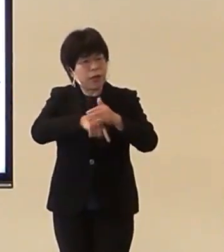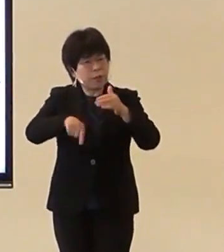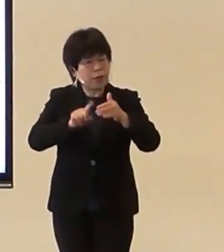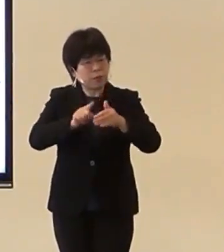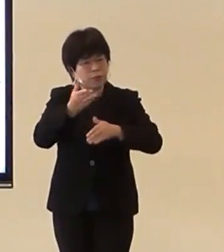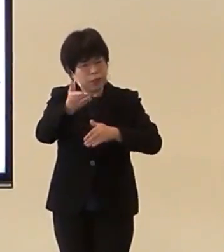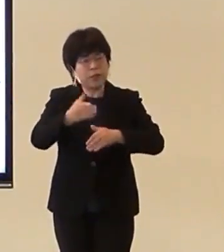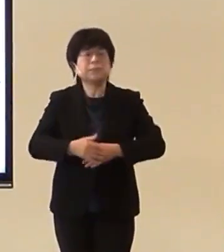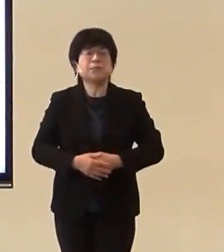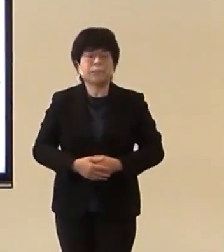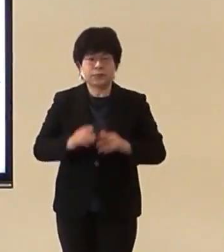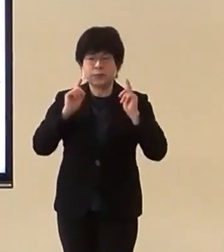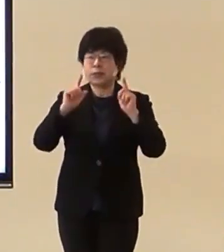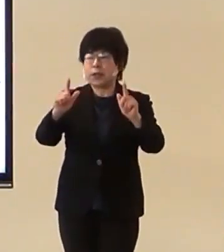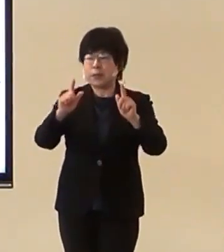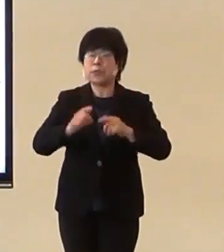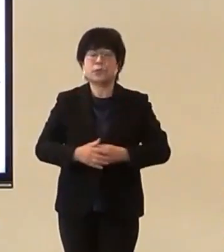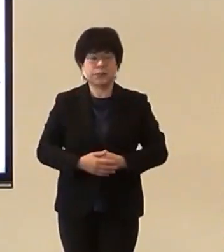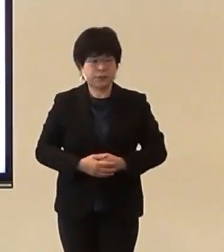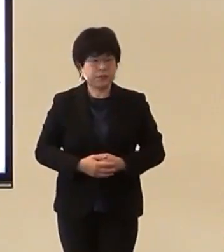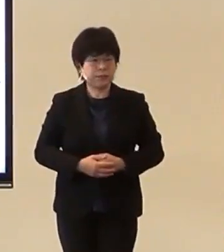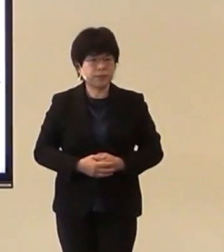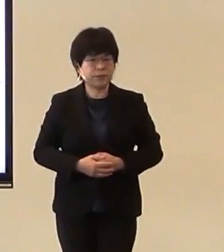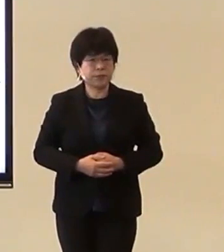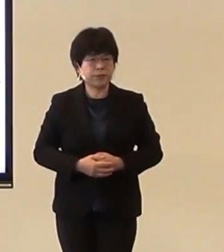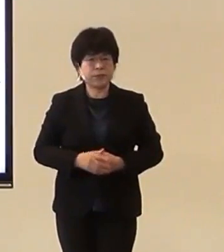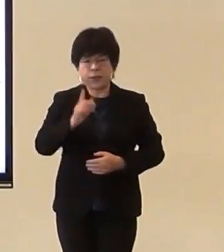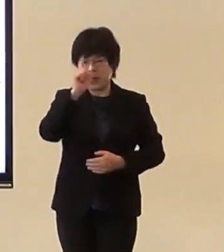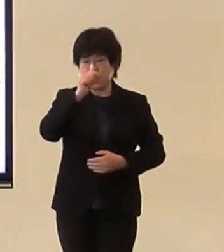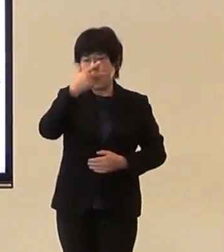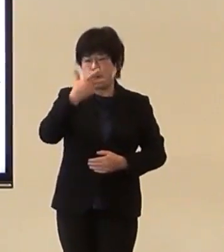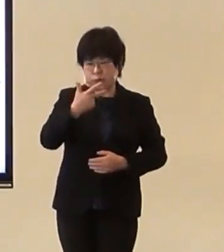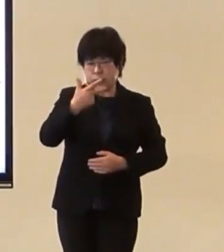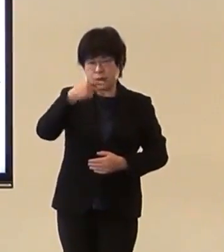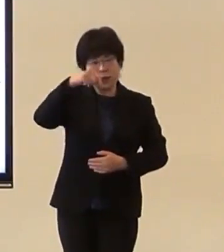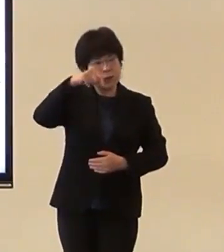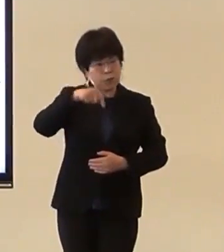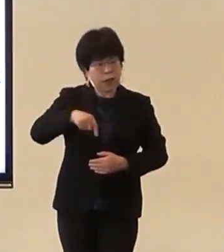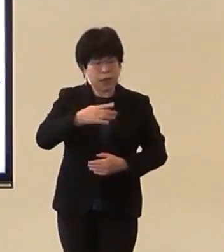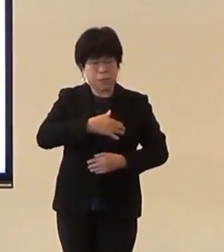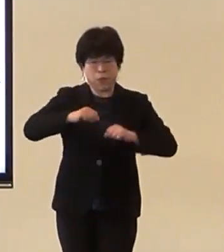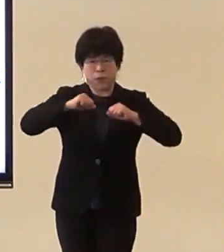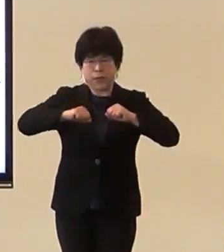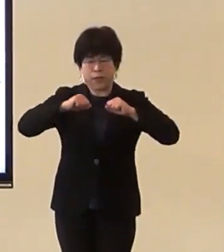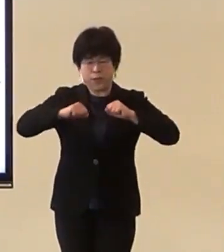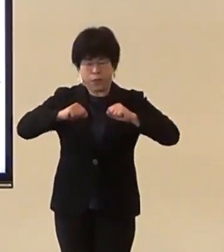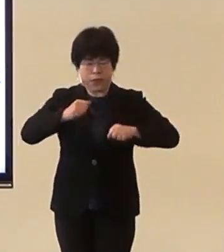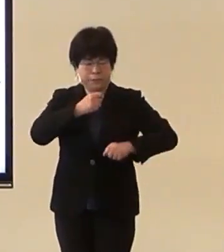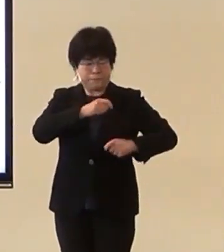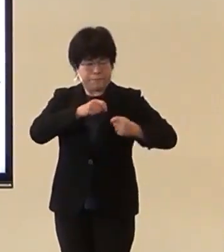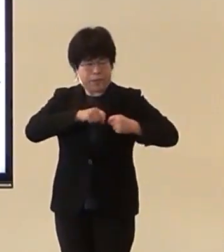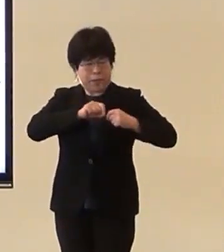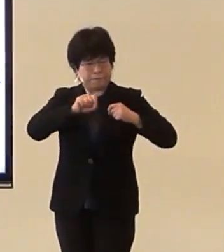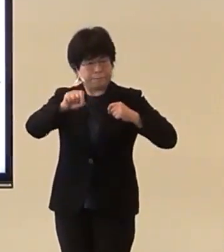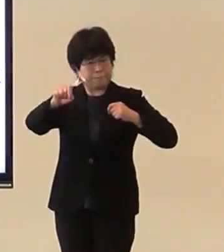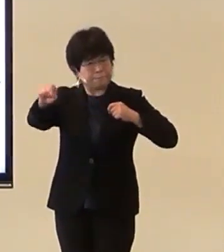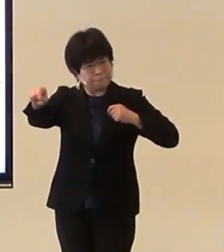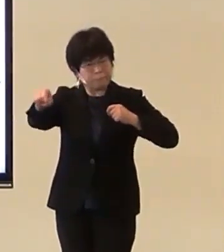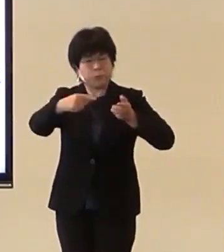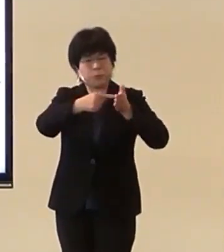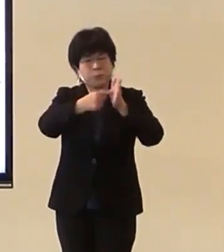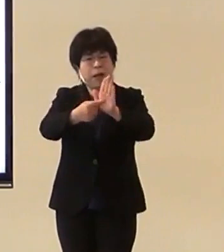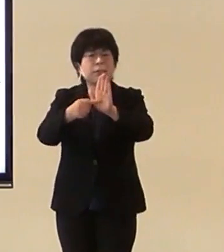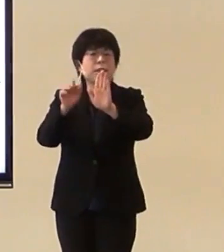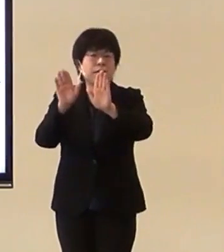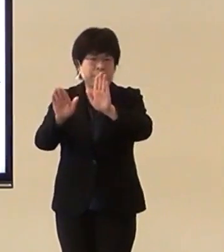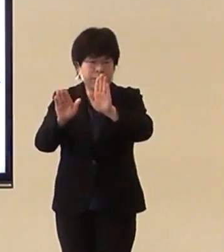交付市はですね、健康長寿ということを切り口にしながらですね、健康に対しては